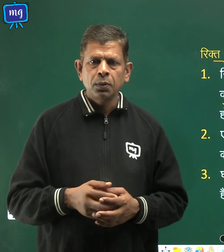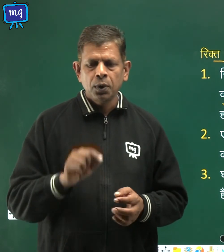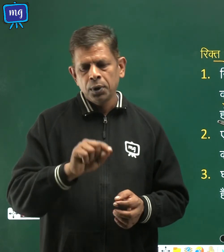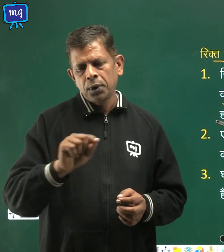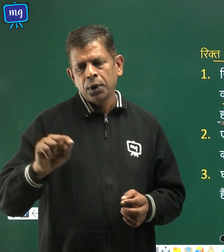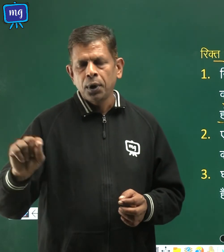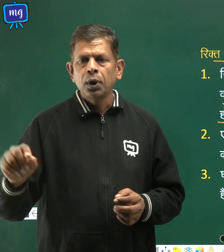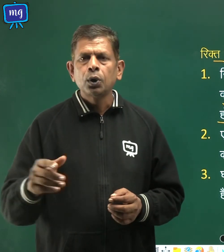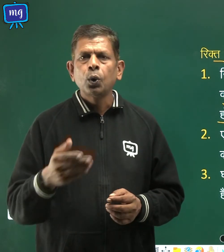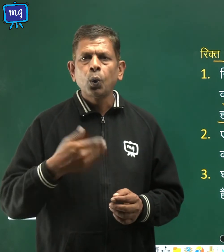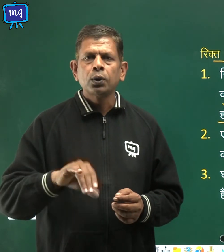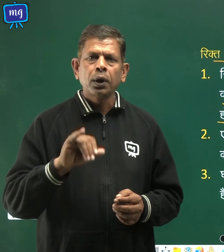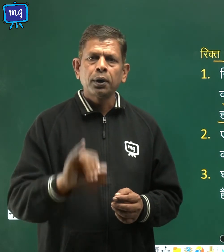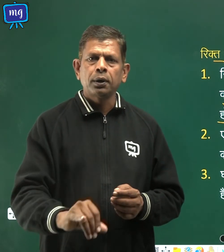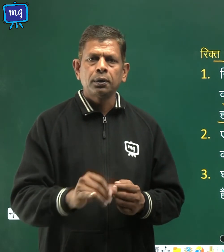डैश होता है।